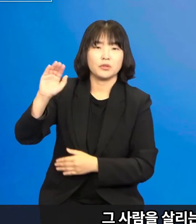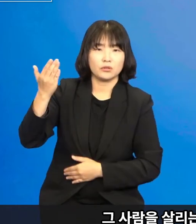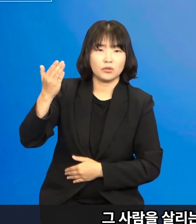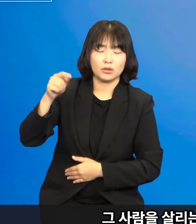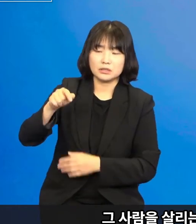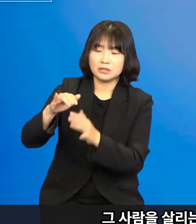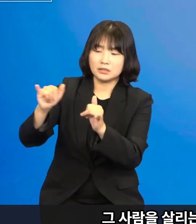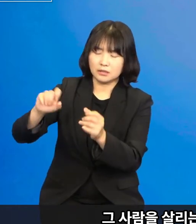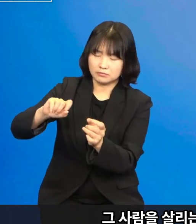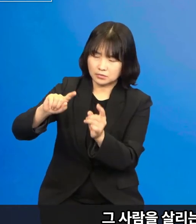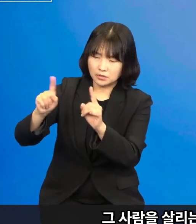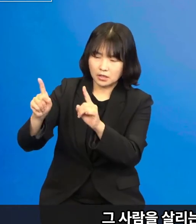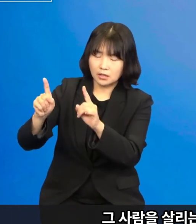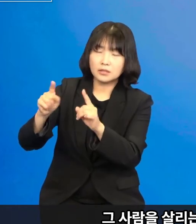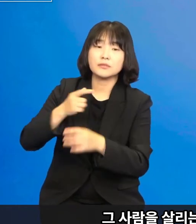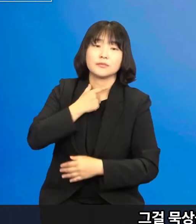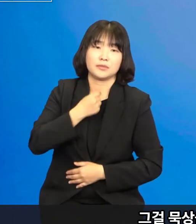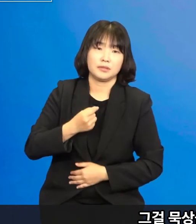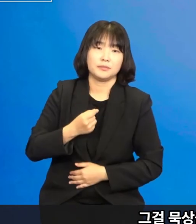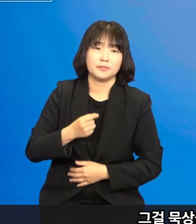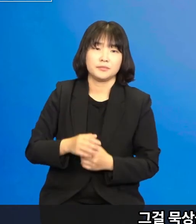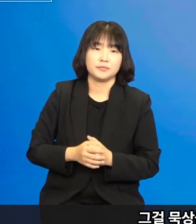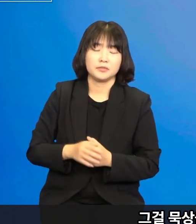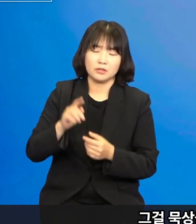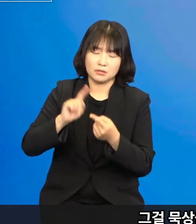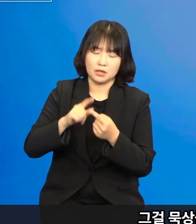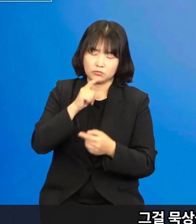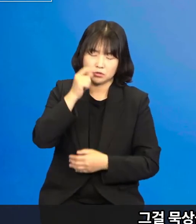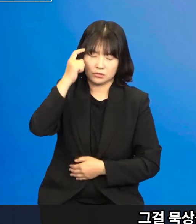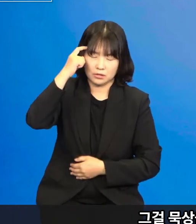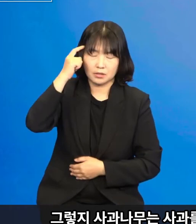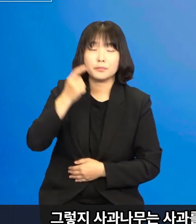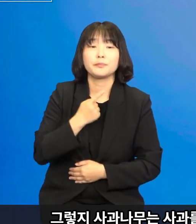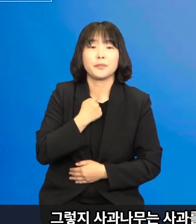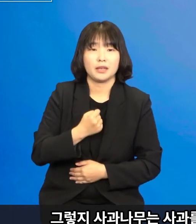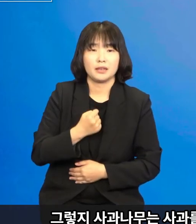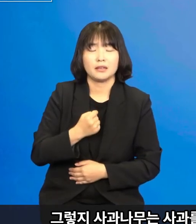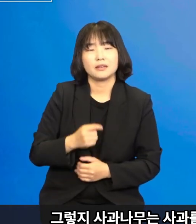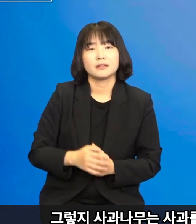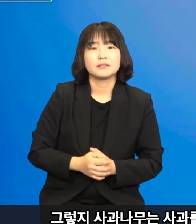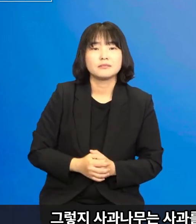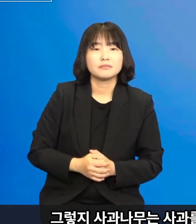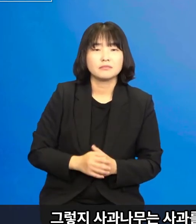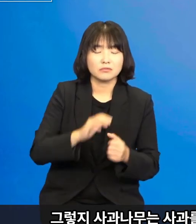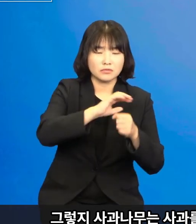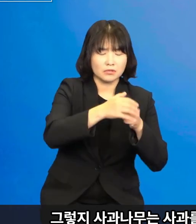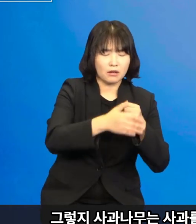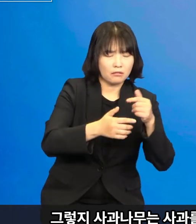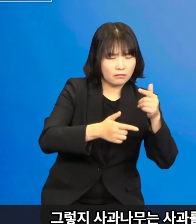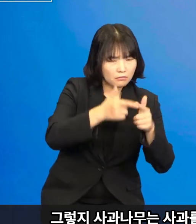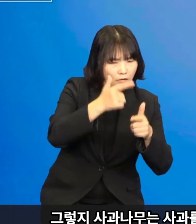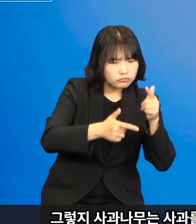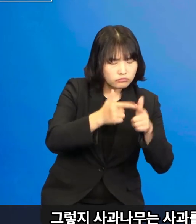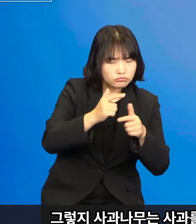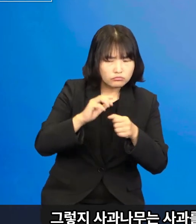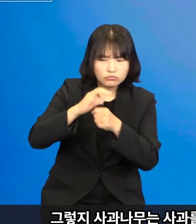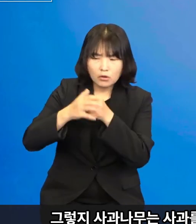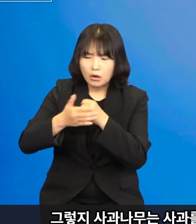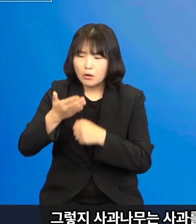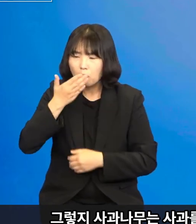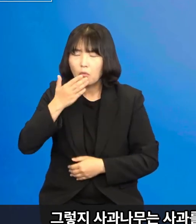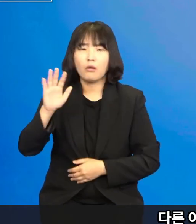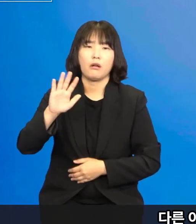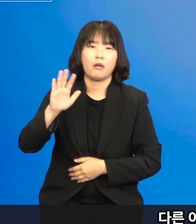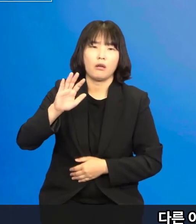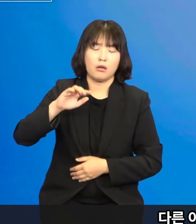되어서 그 사람을 살리는 사람이 되기를 원합니다. 그걸 묵상을 하게 되더라고요. 그렇지. 사과나무는 사과를 먹지 않지. 자기를 위한 게